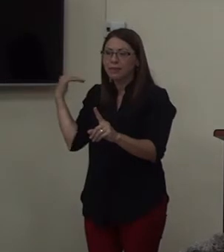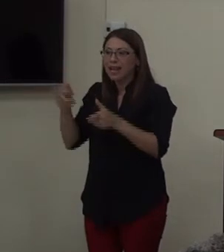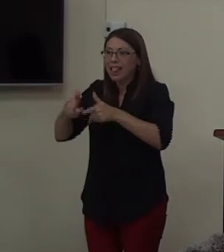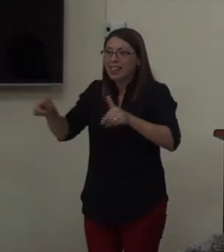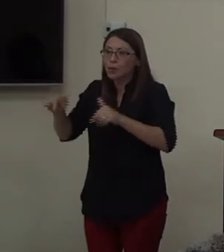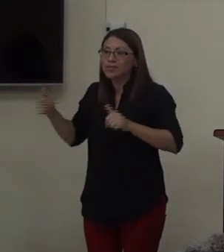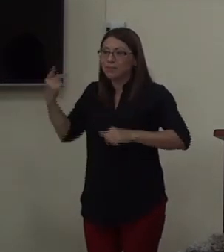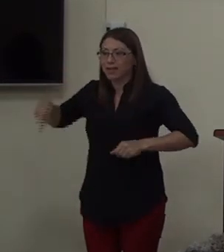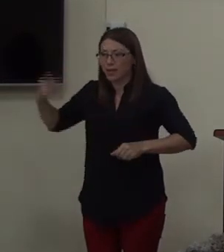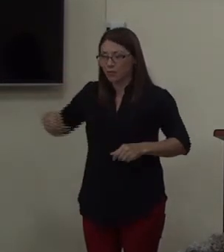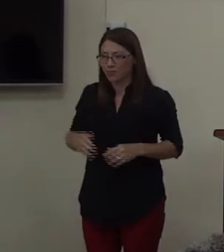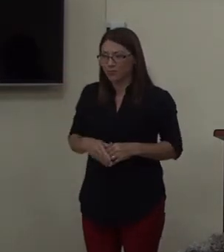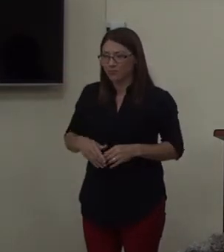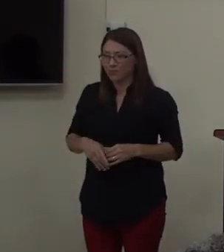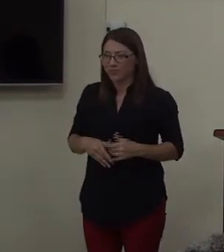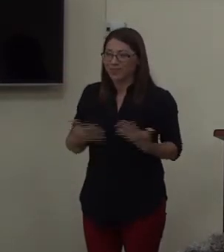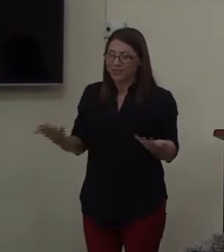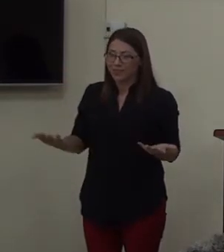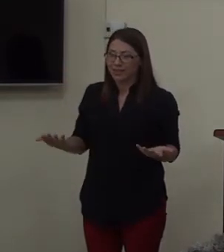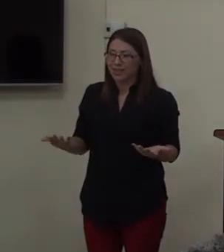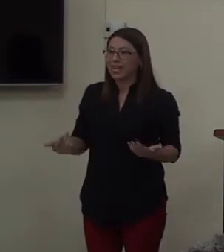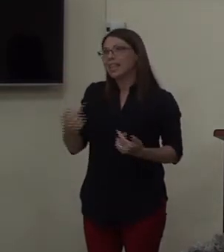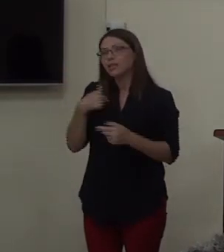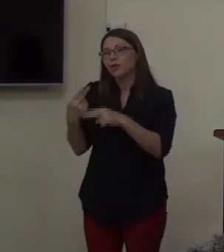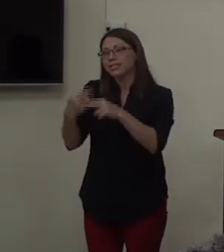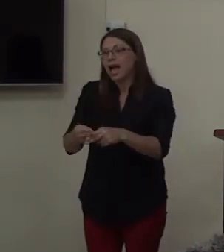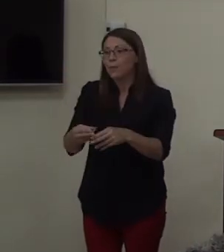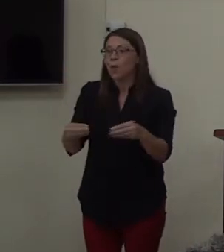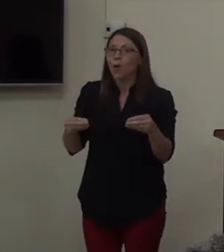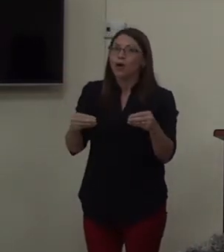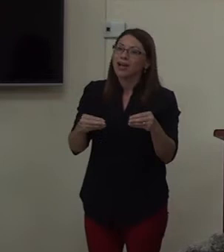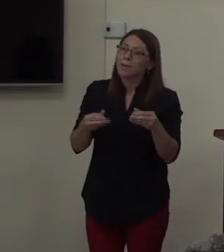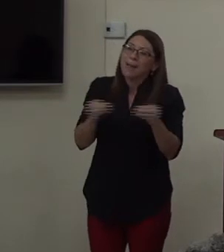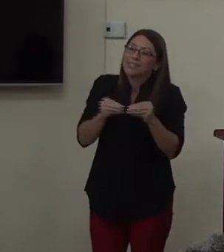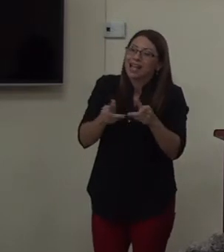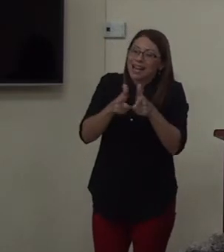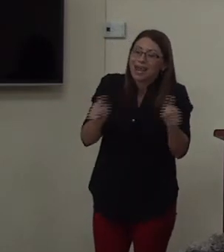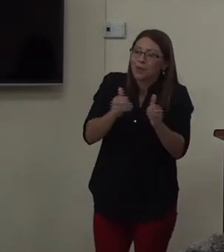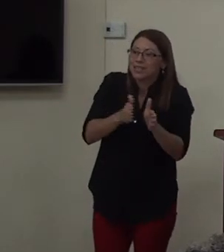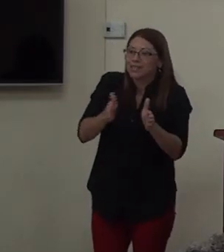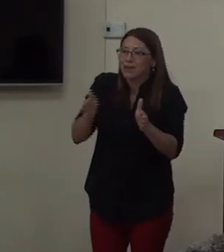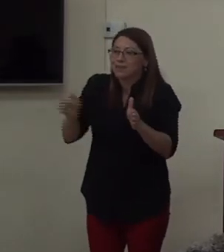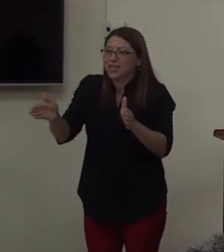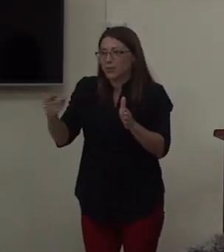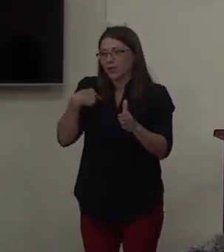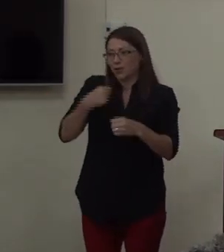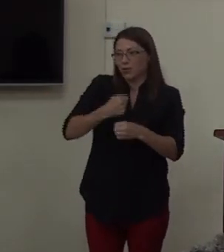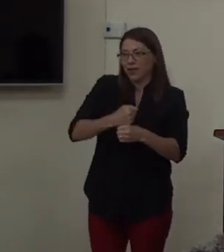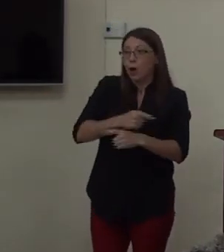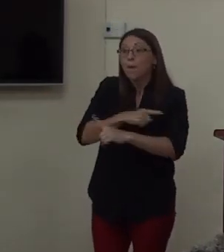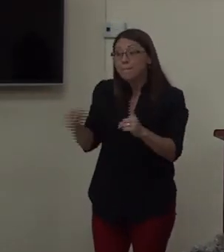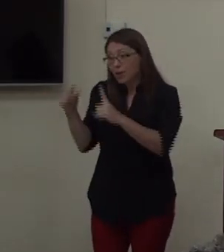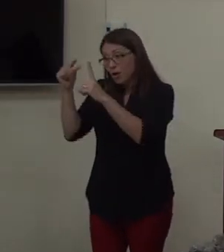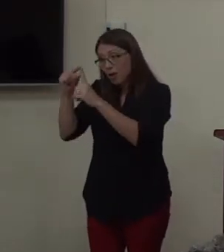en peligro, que es la que yo le llamo más lenguas en desplazamiento porque es lo que trabajo, pero la